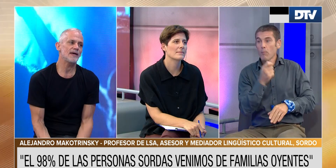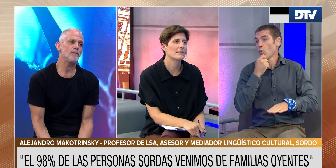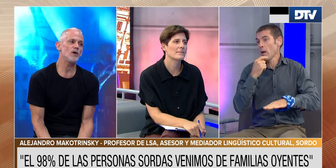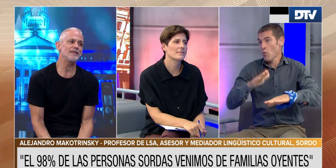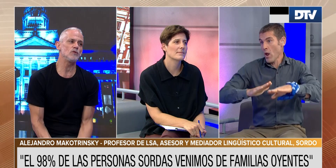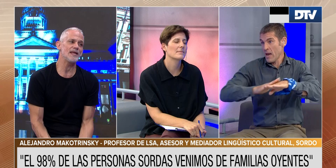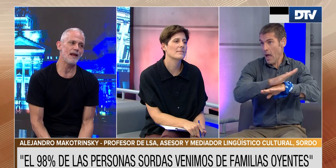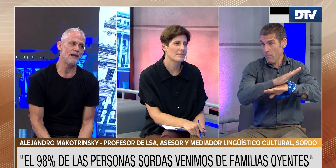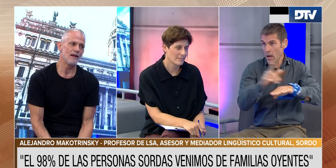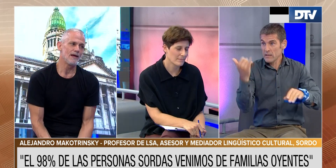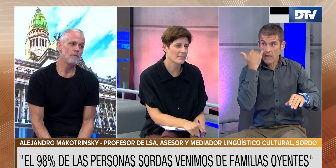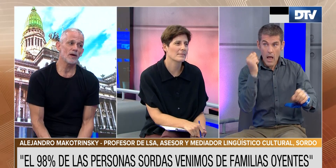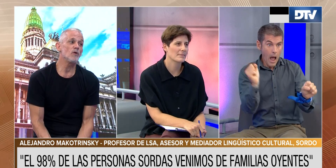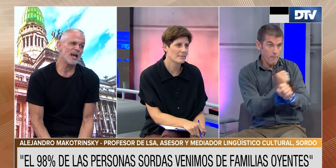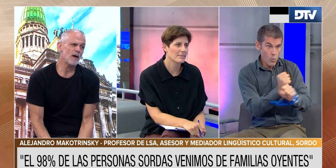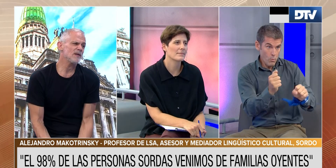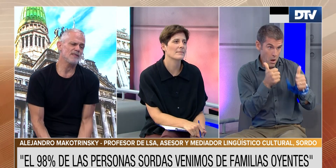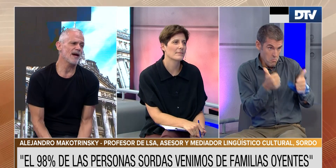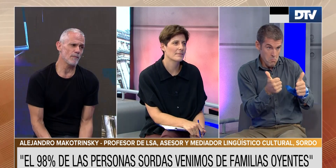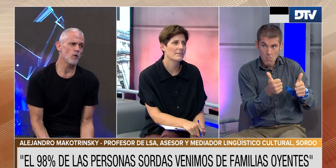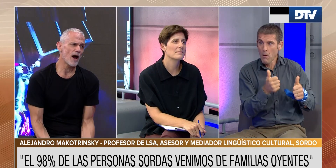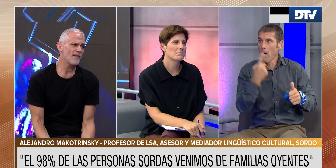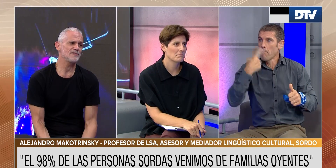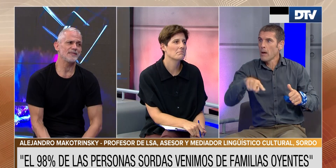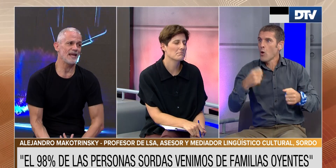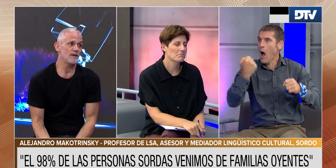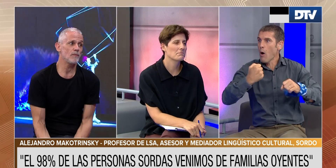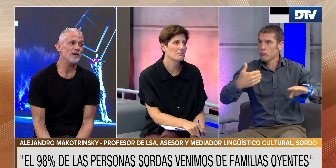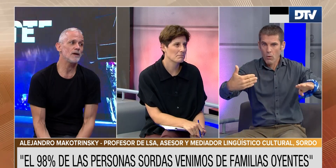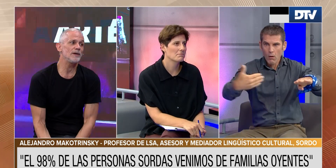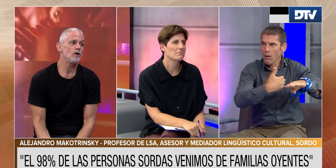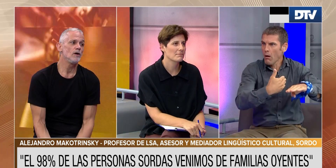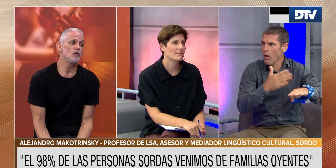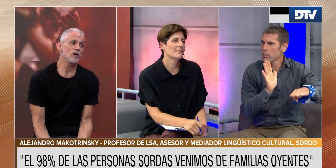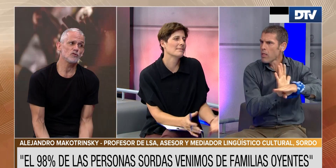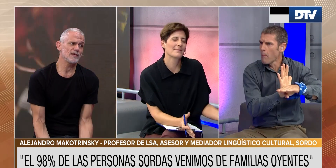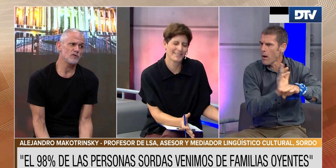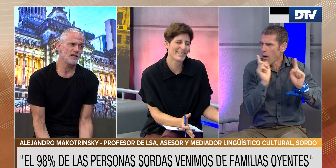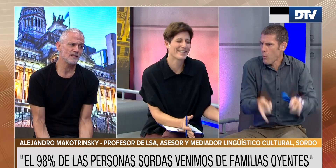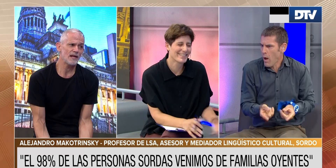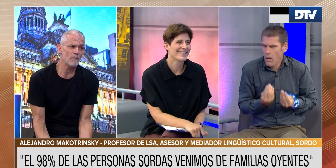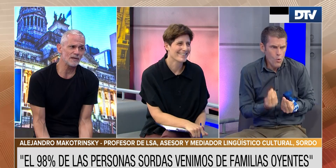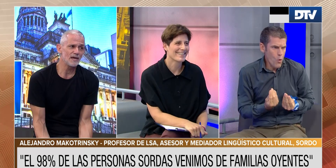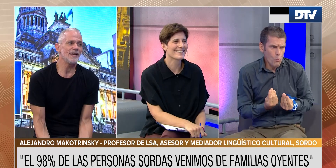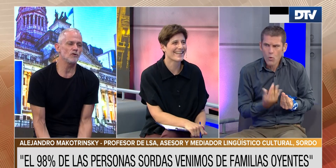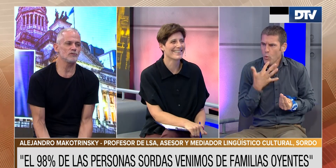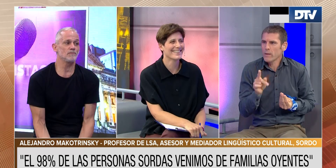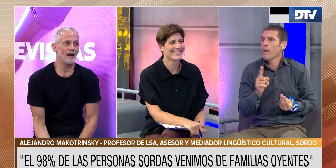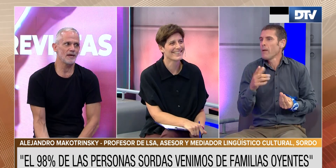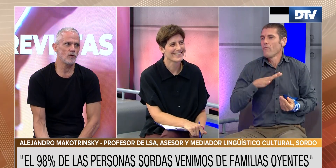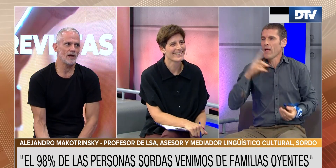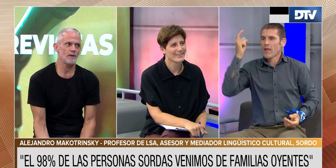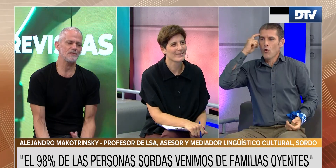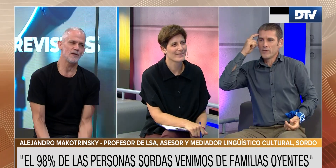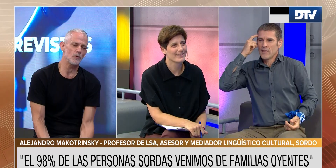tengan este cambio actitudinal. Por ejemplo, las rampas están aprobadas, está la rampa puesta, pero los autos se estacionan delante de las rampas. Entonces,